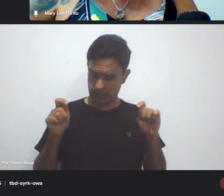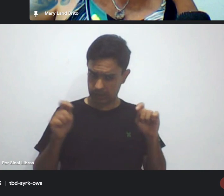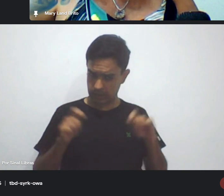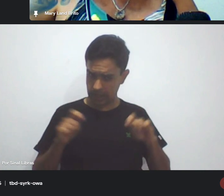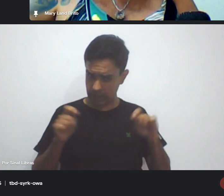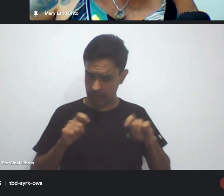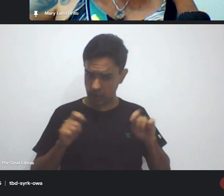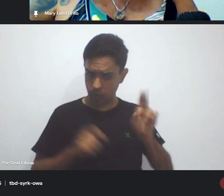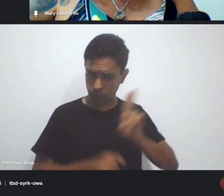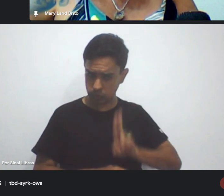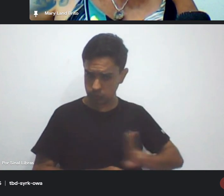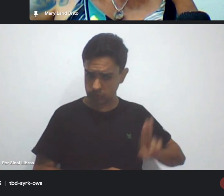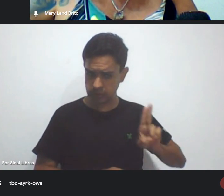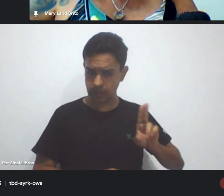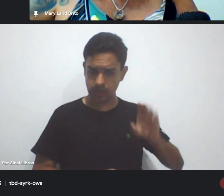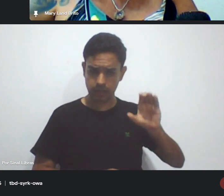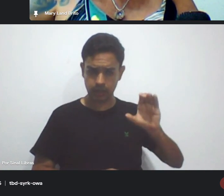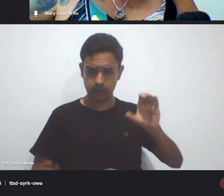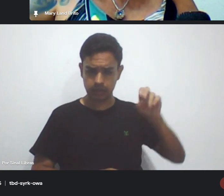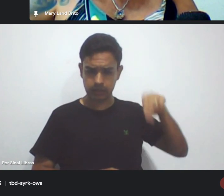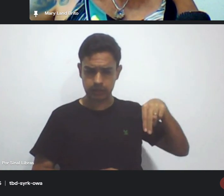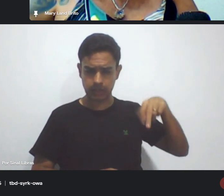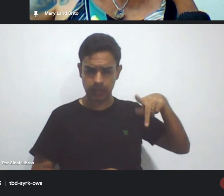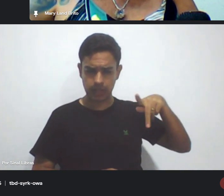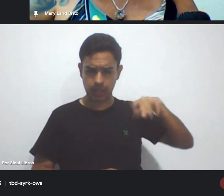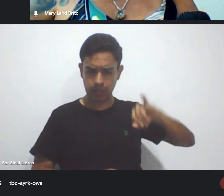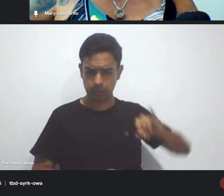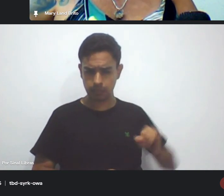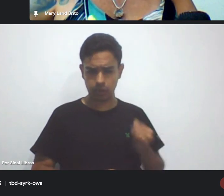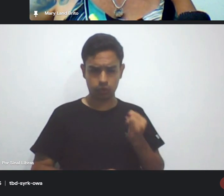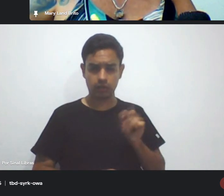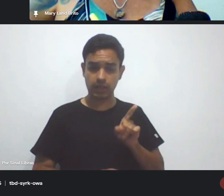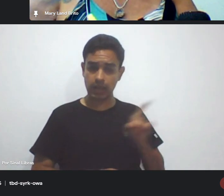CNPJ da cooperativa qual eu faço parte?